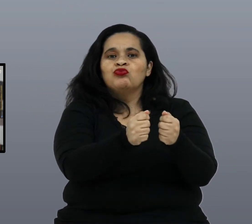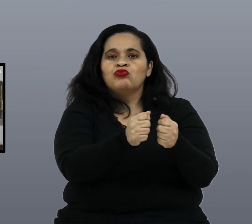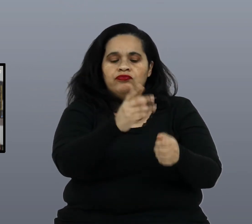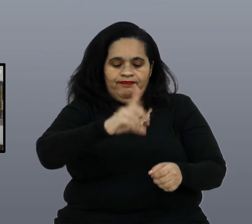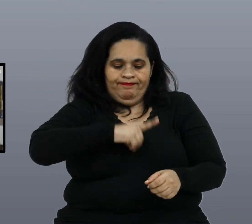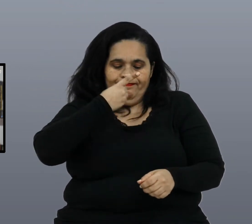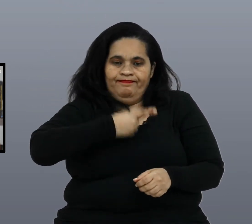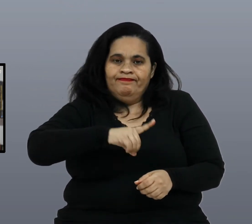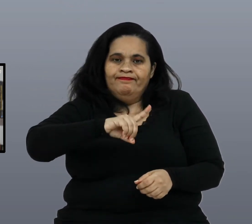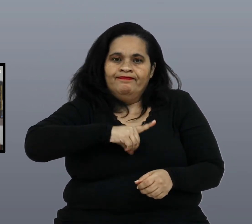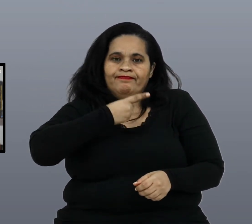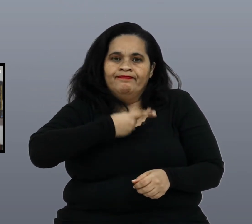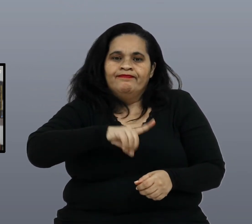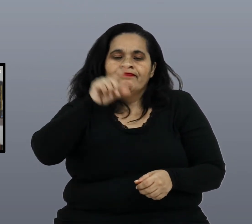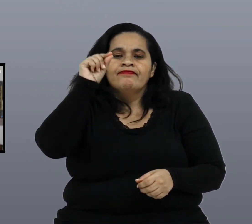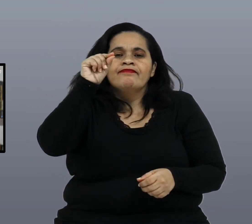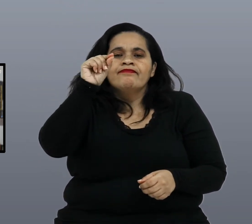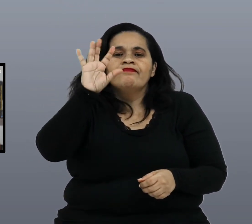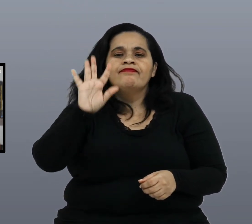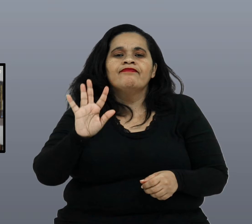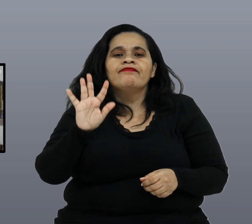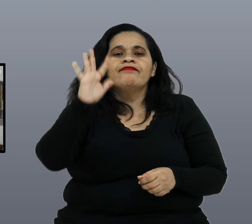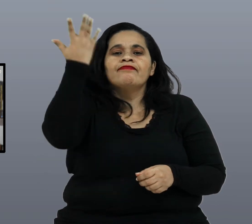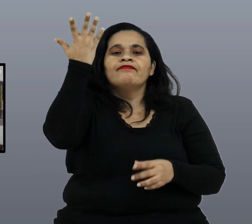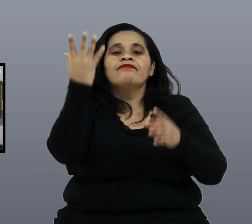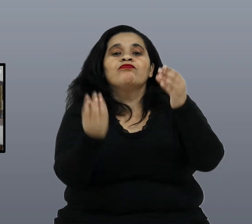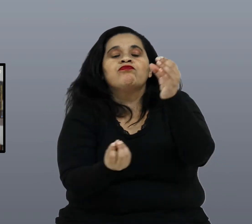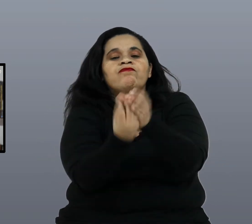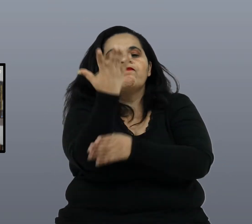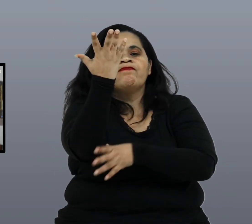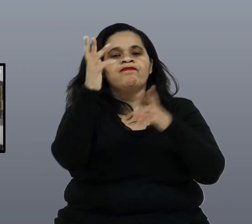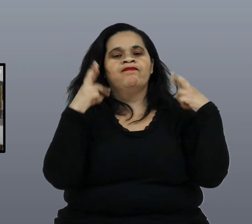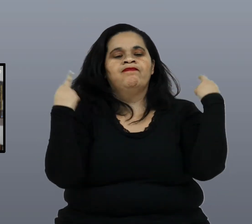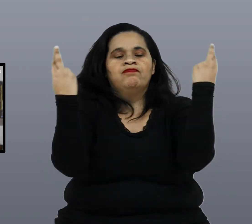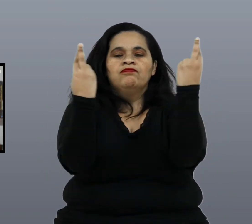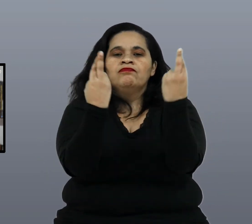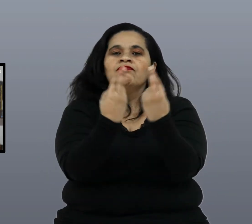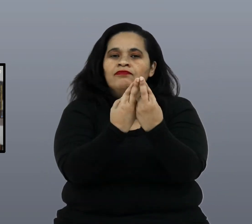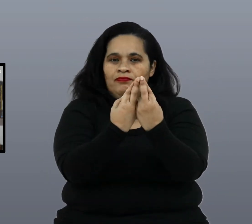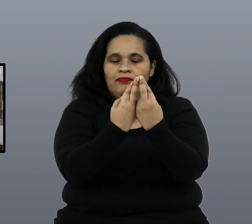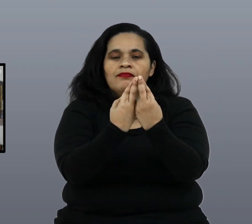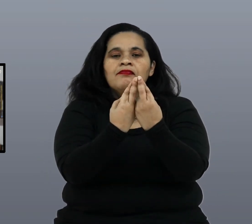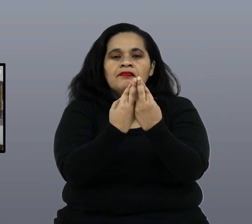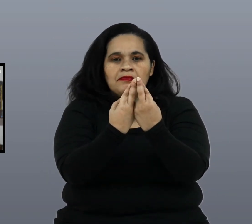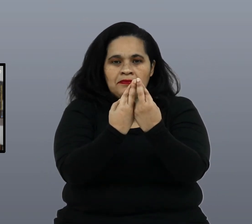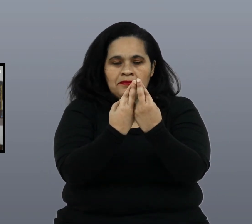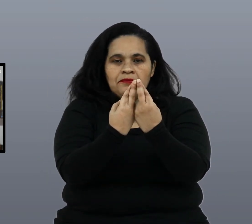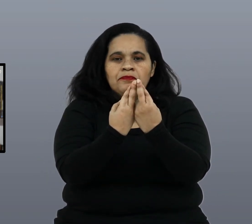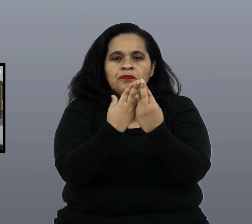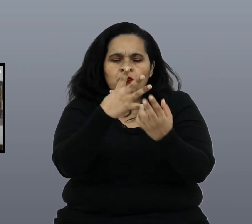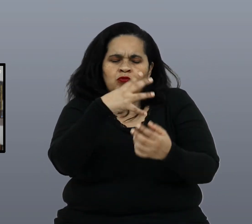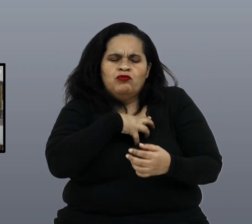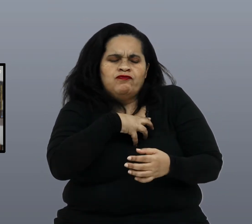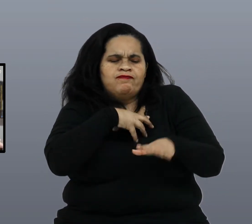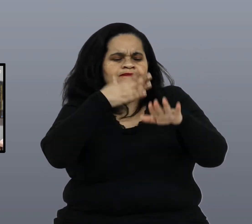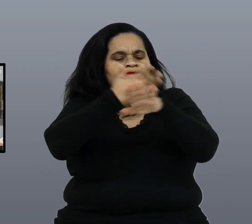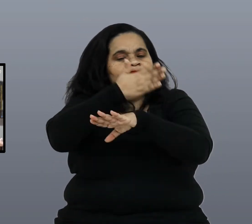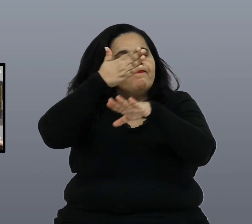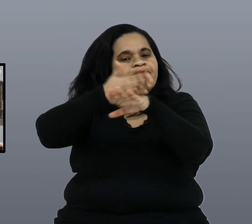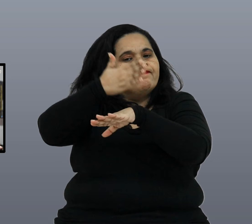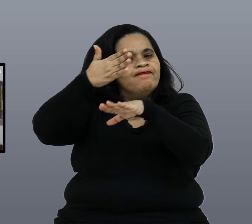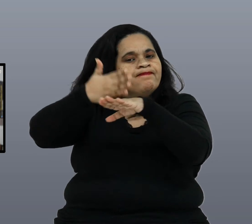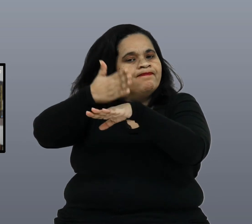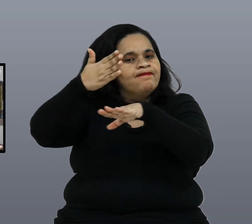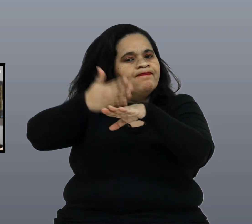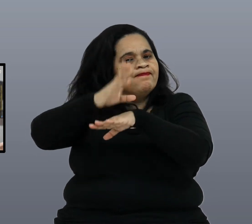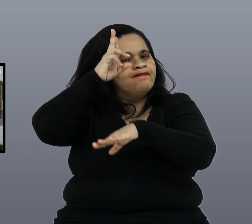Daniel qual que vai ser o destino, quais são os reinos que estarão, de alguma forma, participando da história de